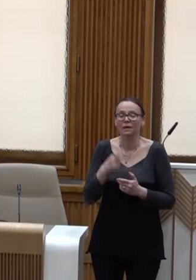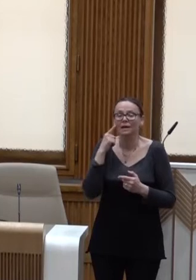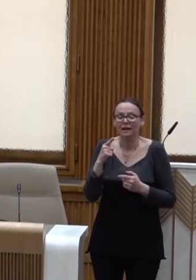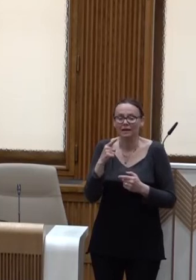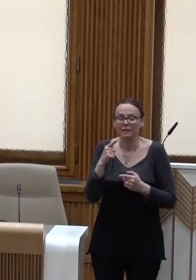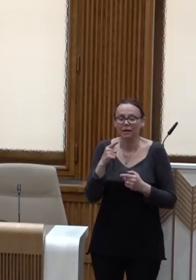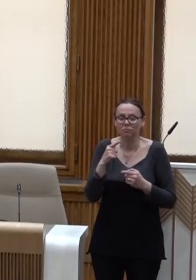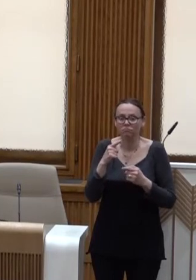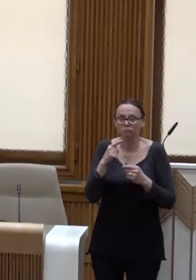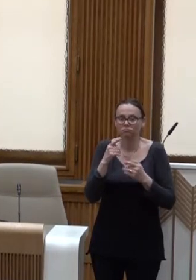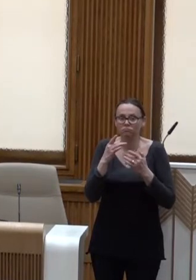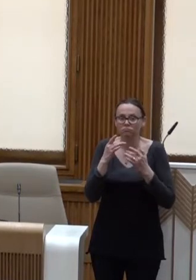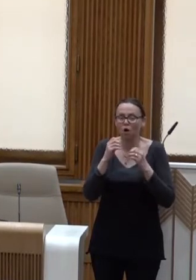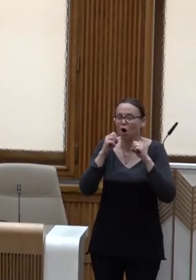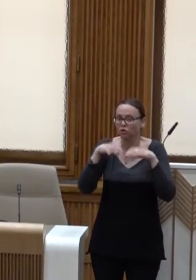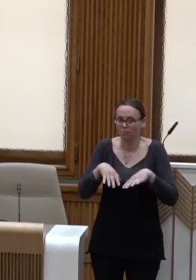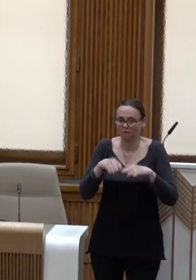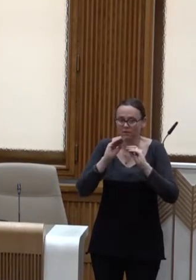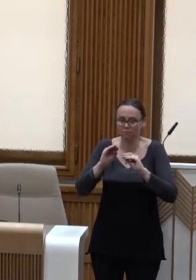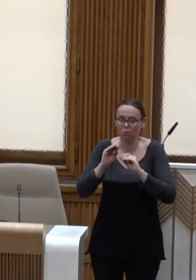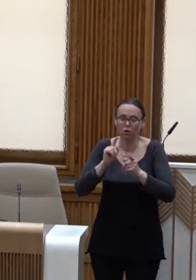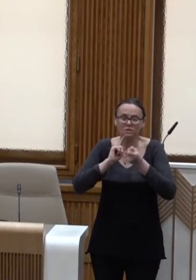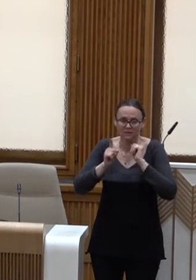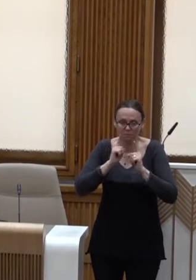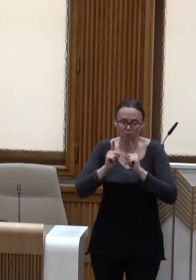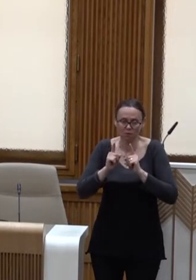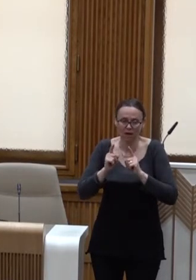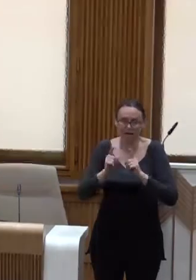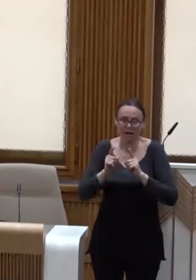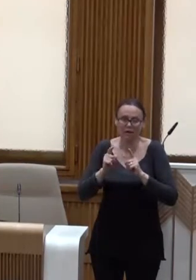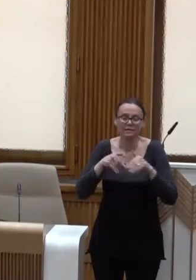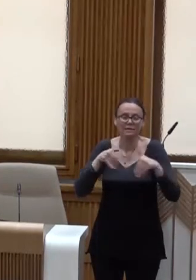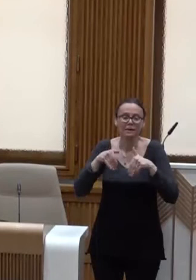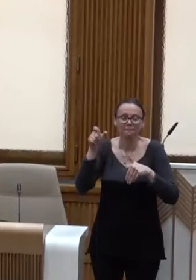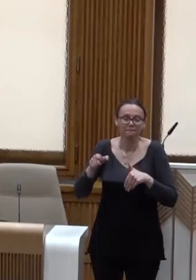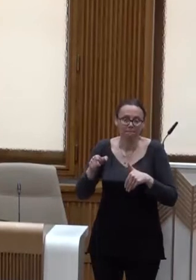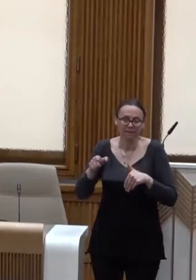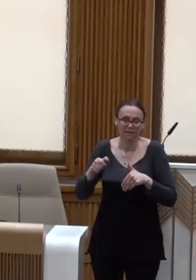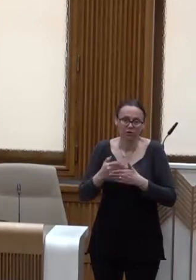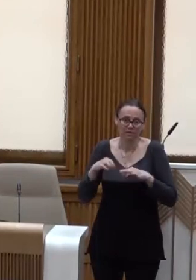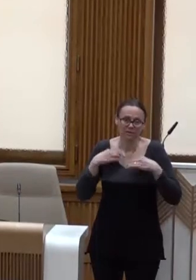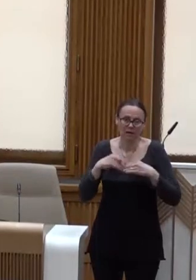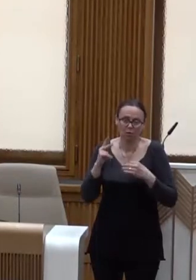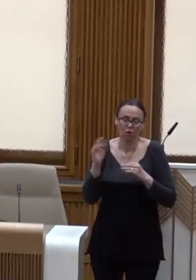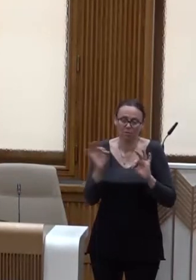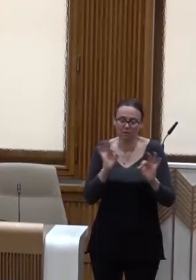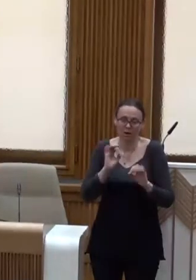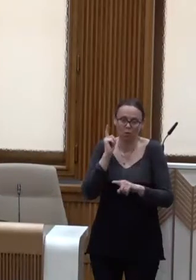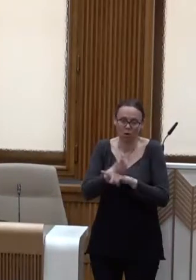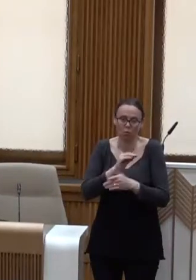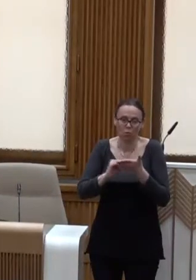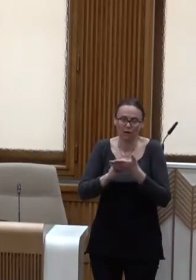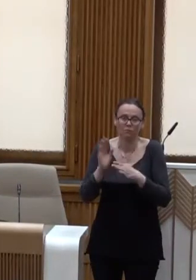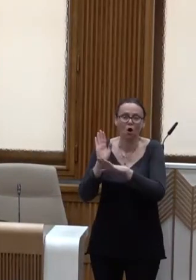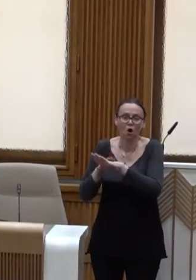odpovedi pouka, so govorila z aktualnim ministrom za zdravje, ki je pripravljal to uredbo, mi je obvestil, da